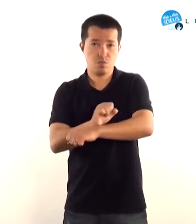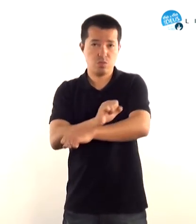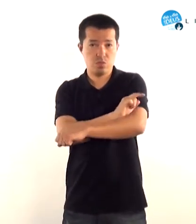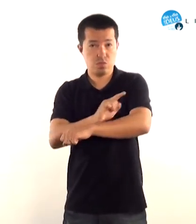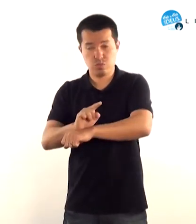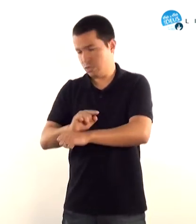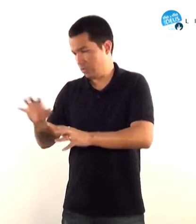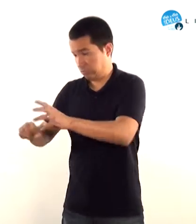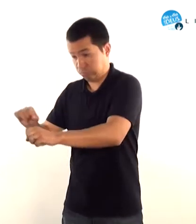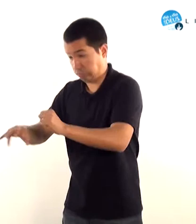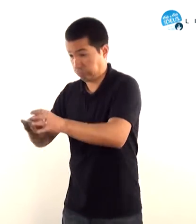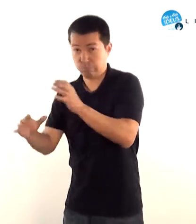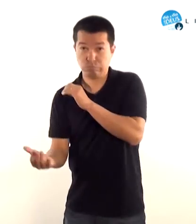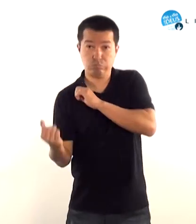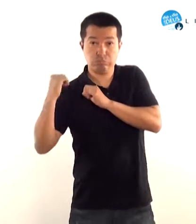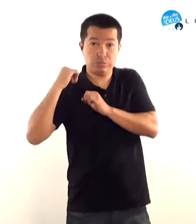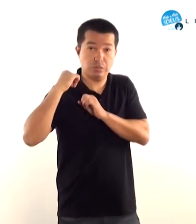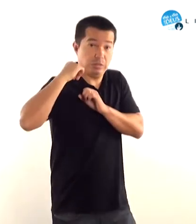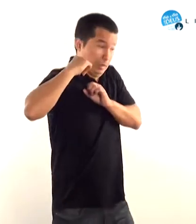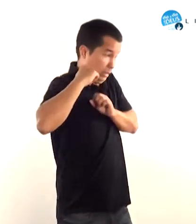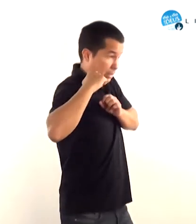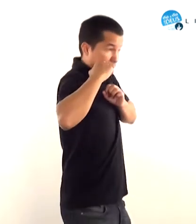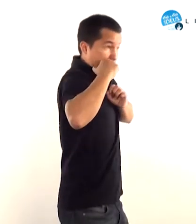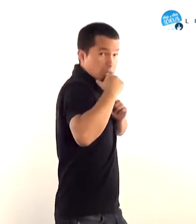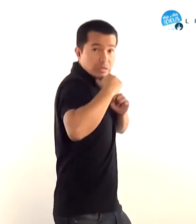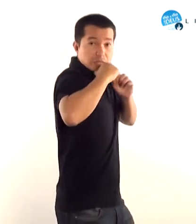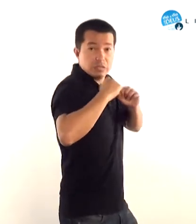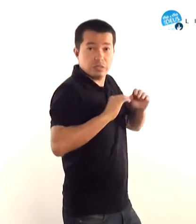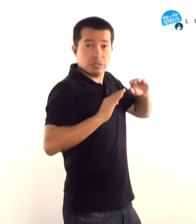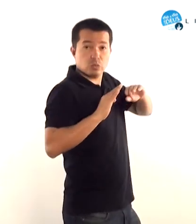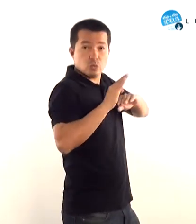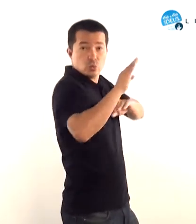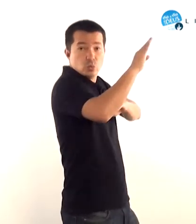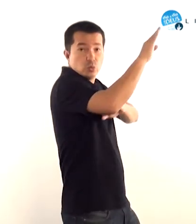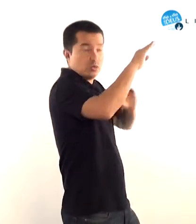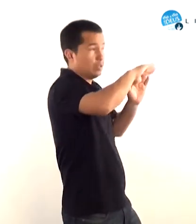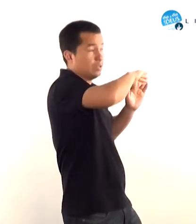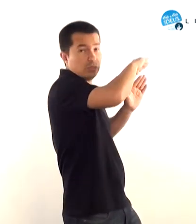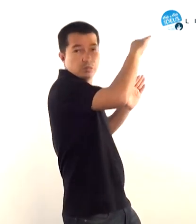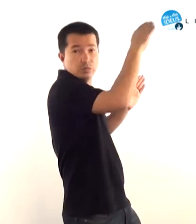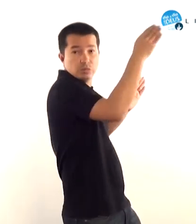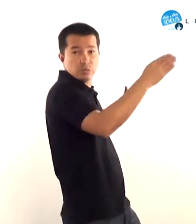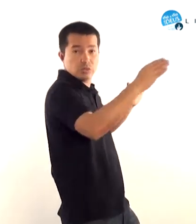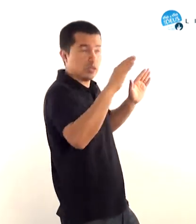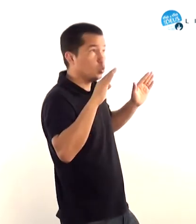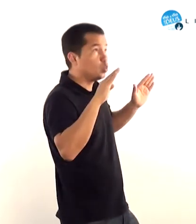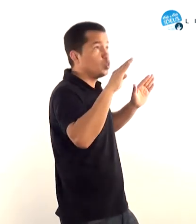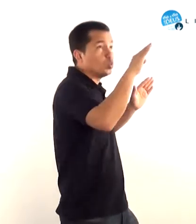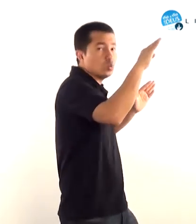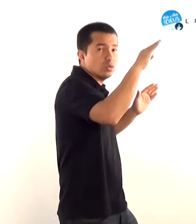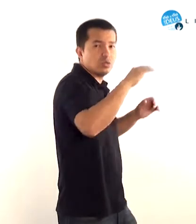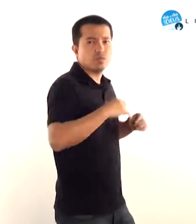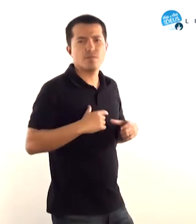tralhas, toda a sua família, todas as suas riquezas e voltou para onde?